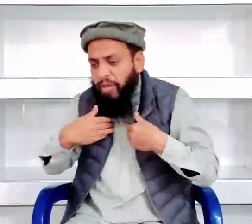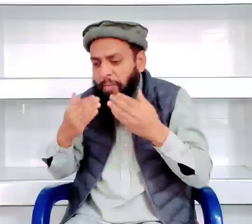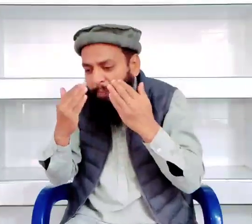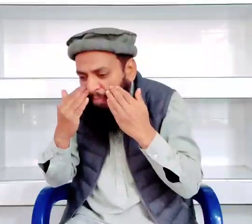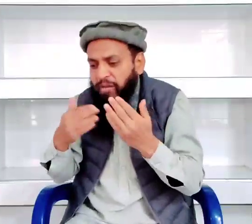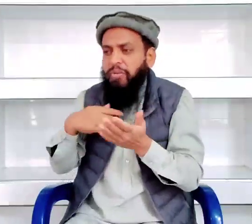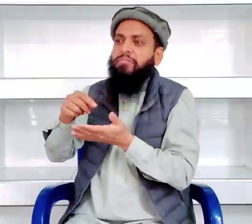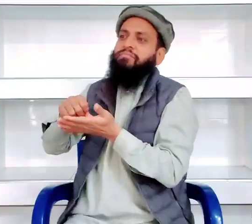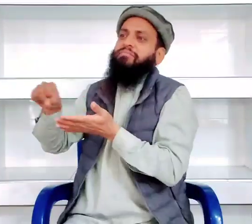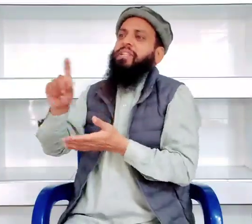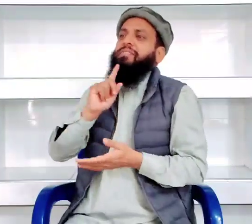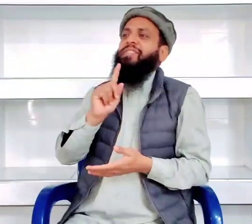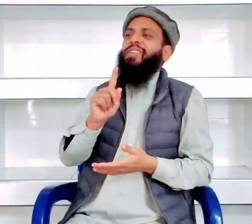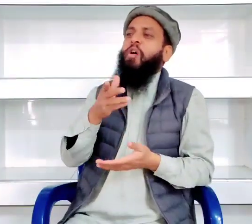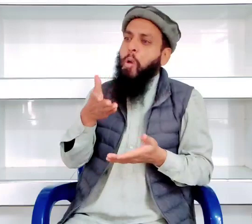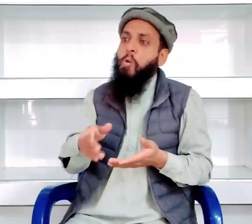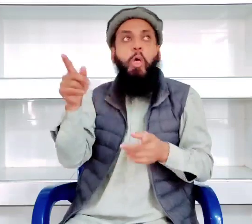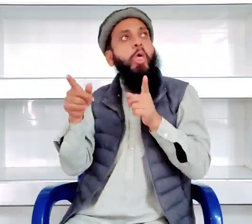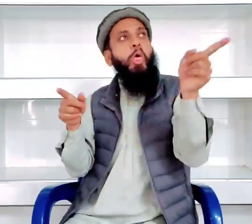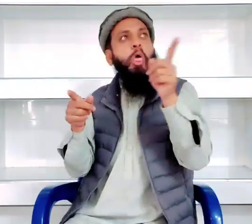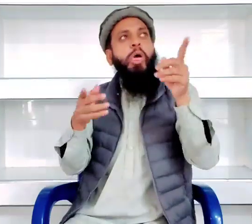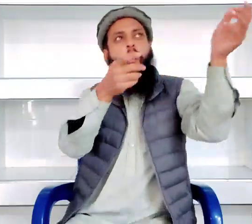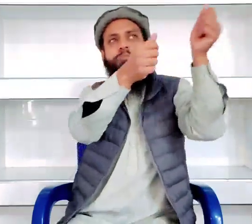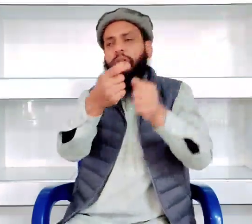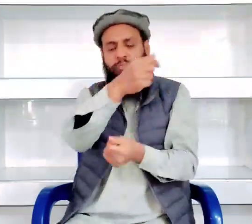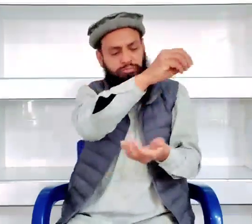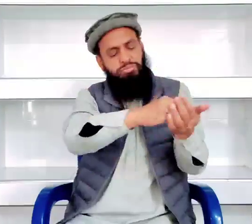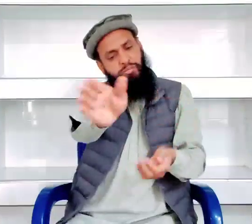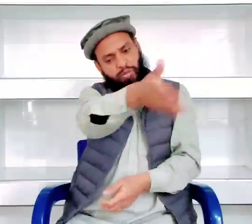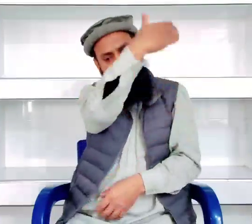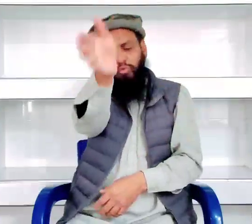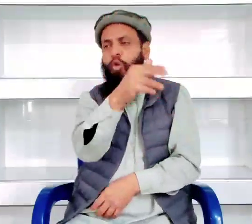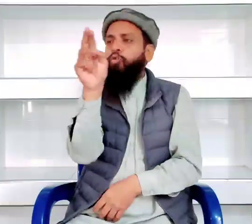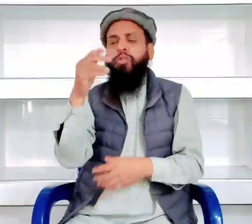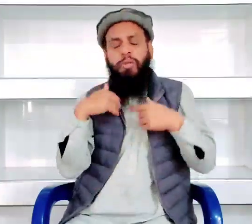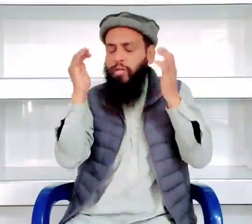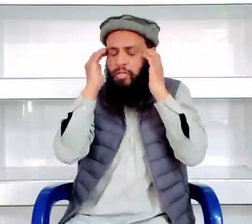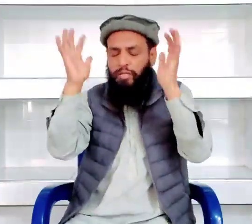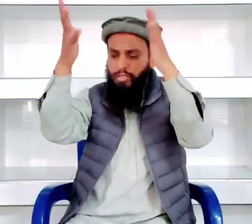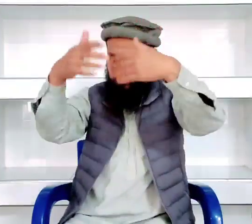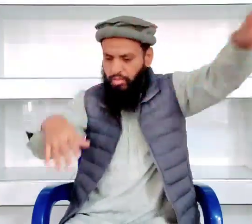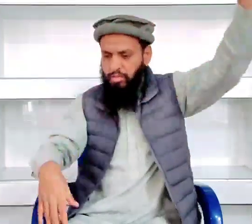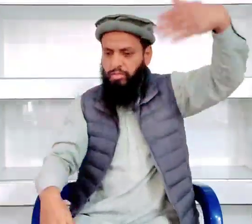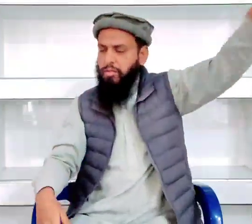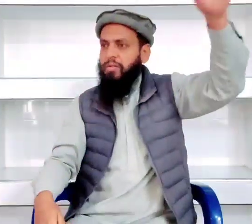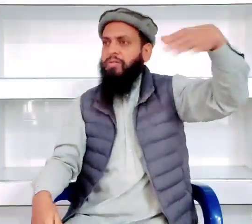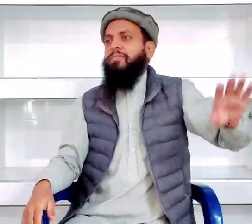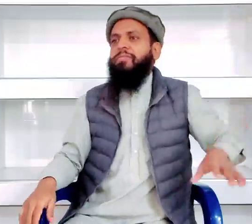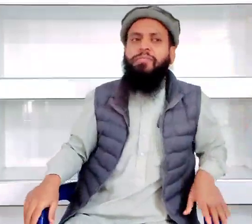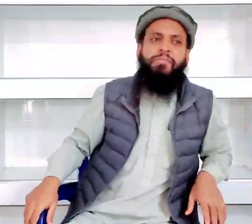سمندر کے کنارے پہ اور دریا کے اندر اور سمندر کے اندر ہوتا بول ہوندے تو اس ہوتا بول کو